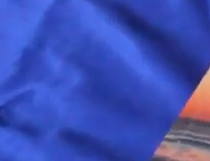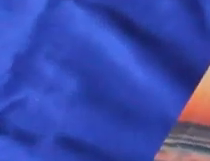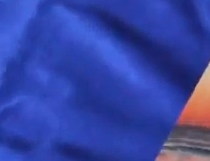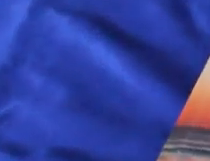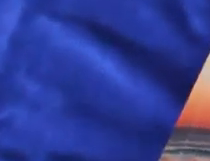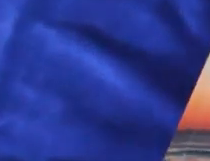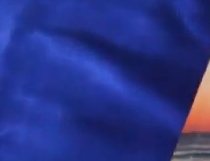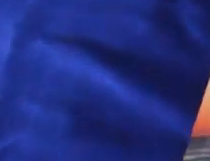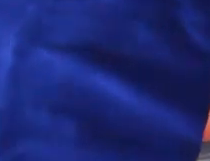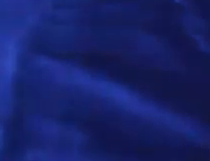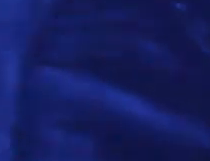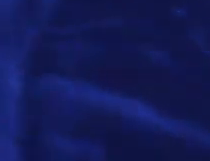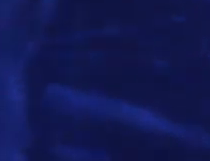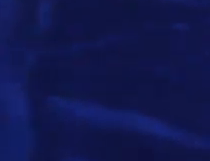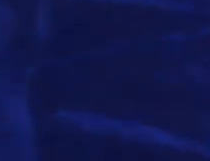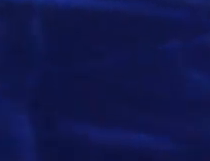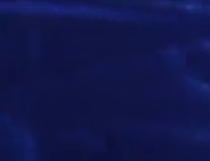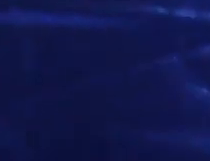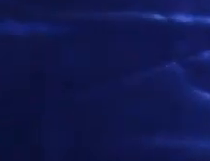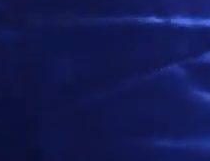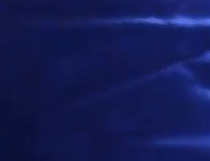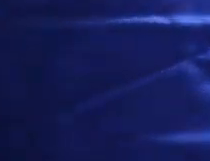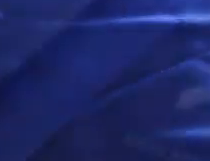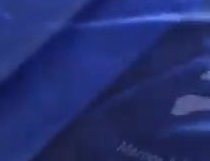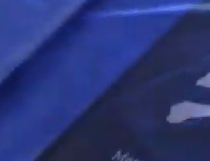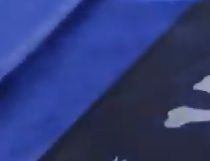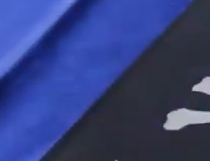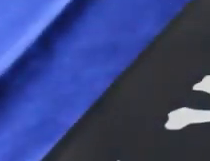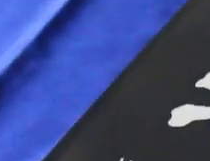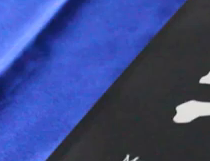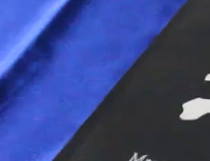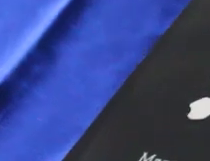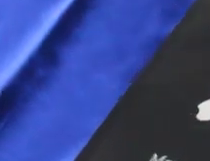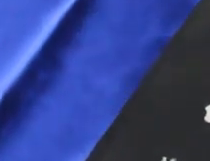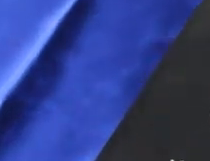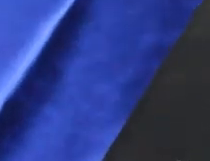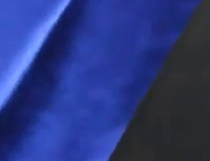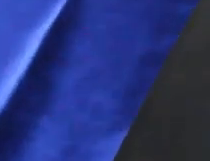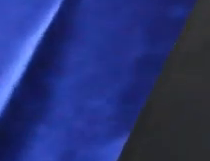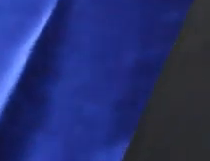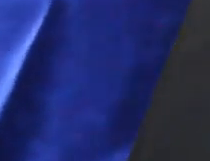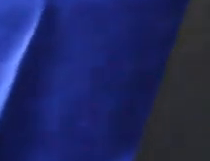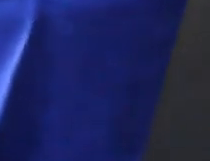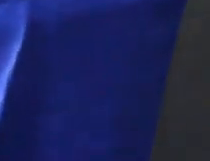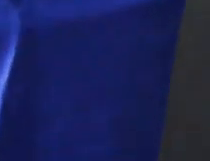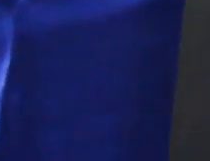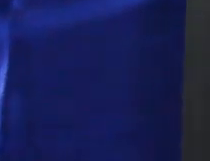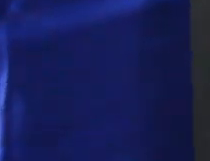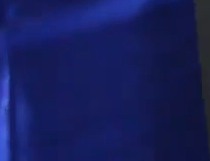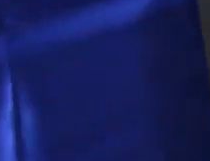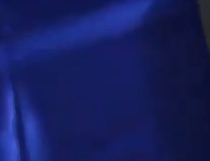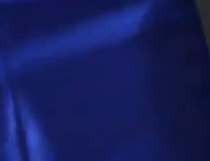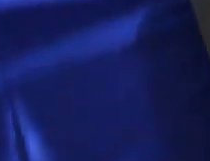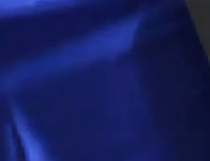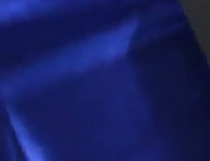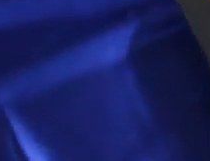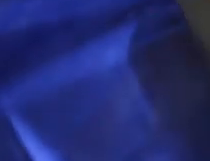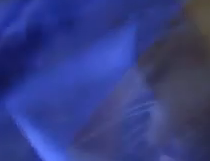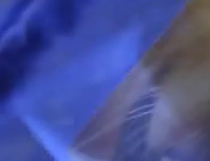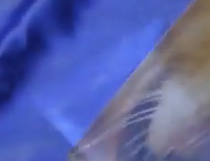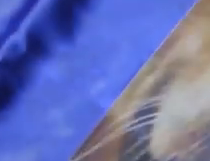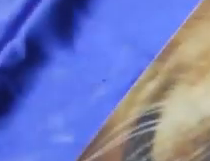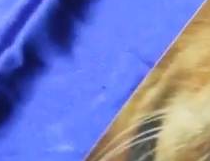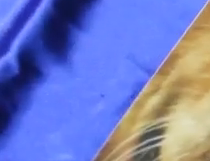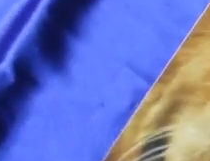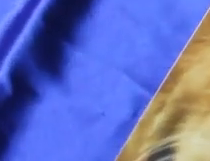sociedade. Clube Literário não é somente um edifício moderno, não é somente um salão elegante.